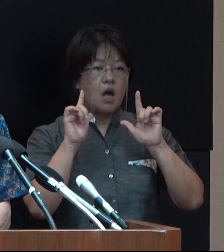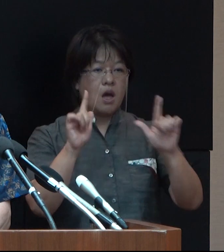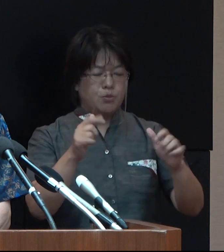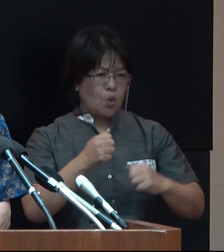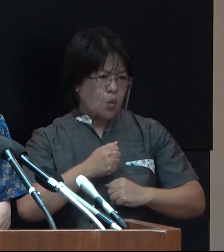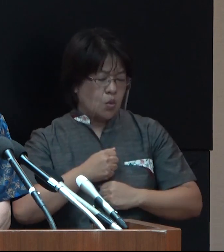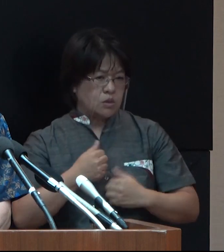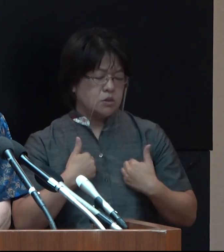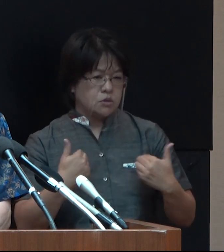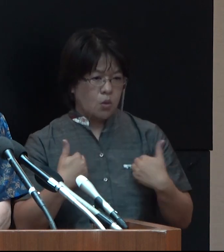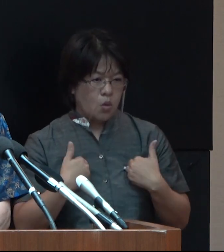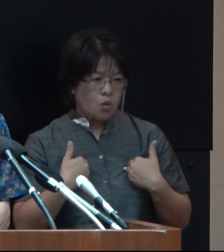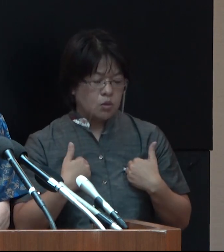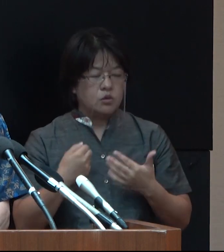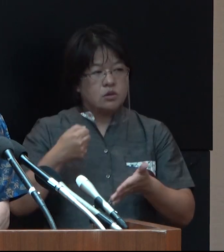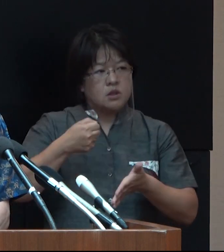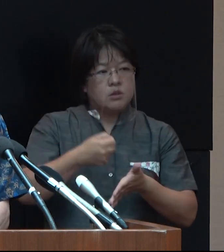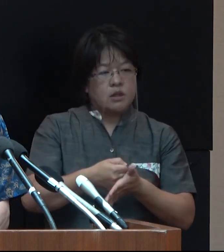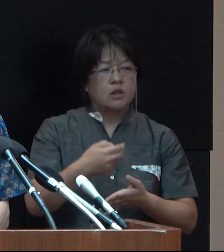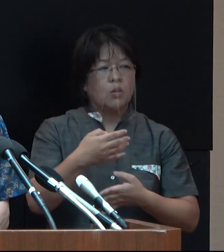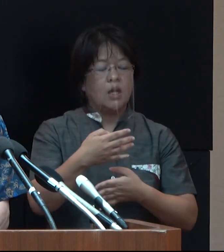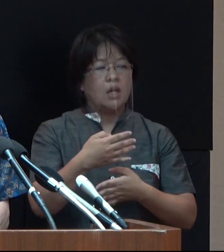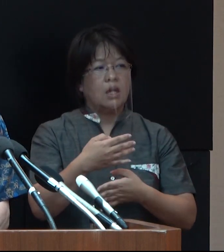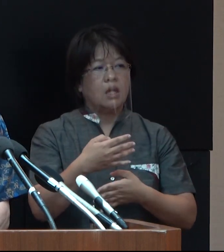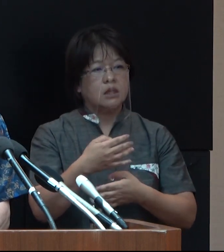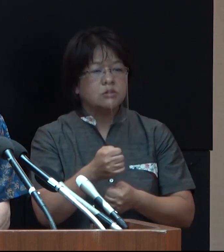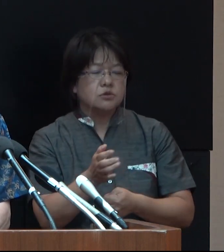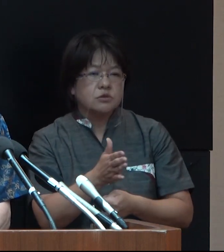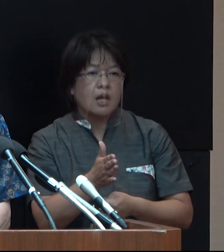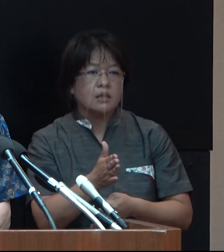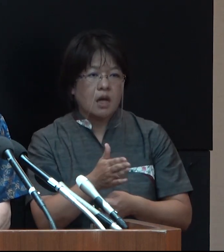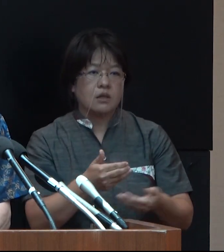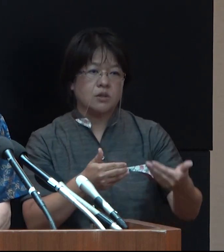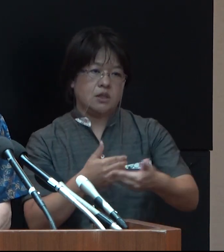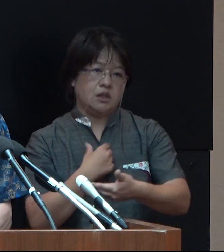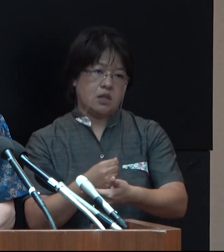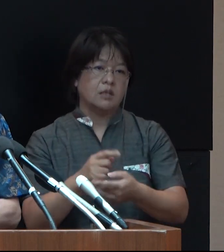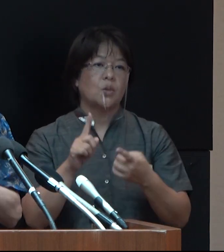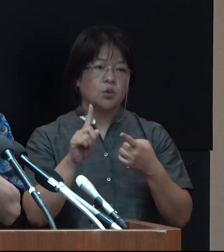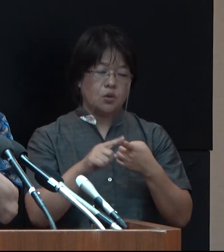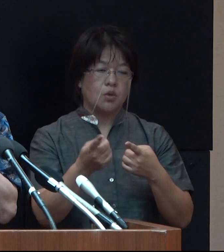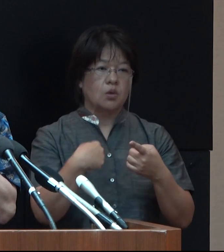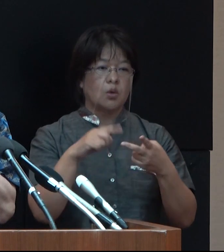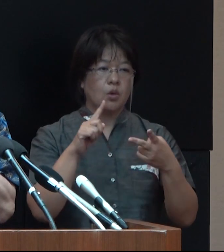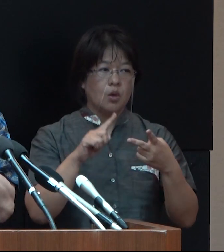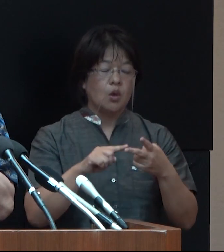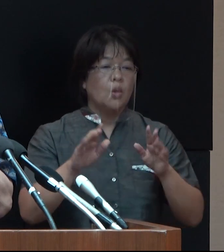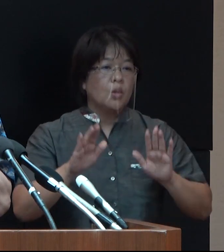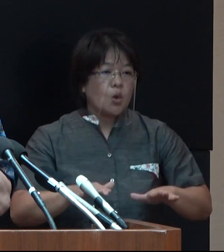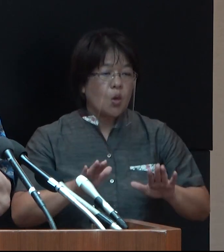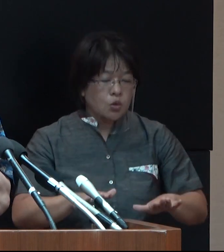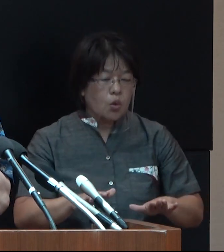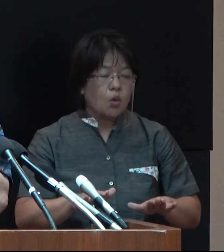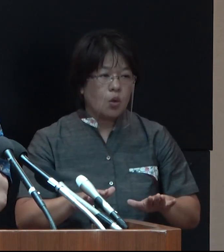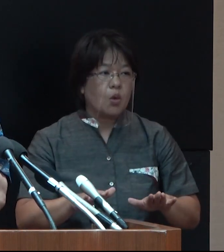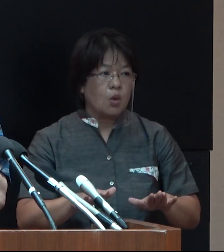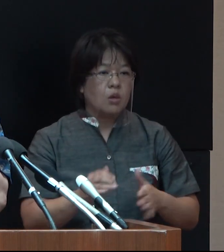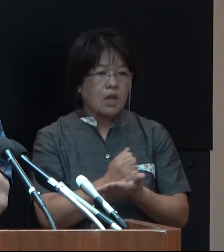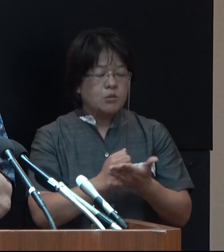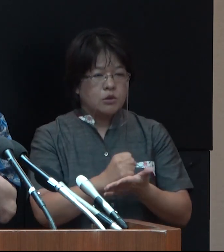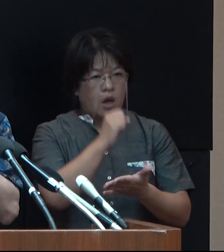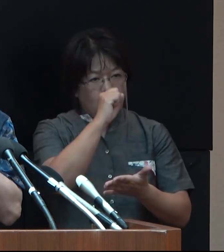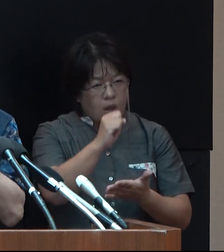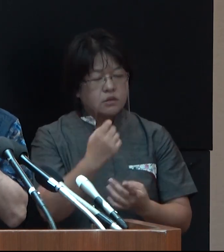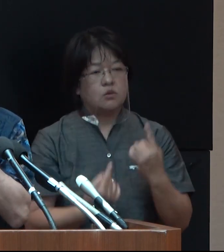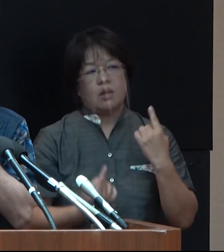宣言を発出せねばならないというお考えが上がったのかということと、このタイミングでの発出が良かったのか